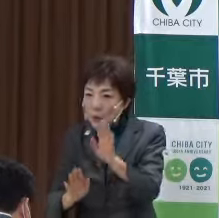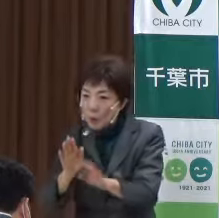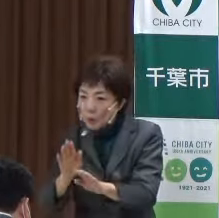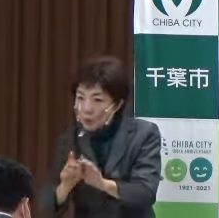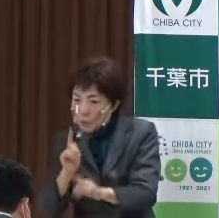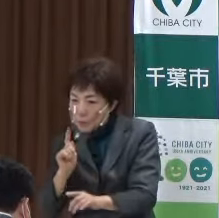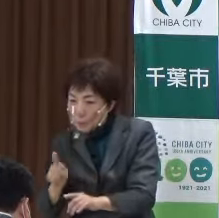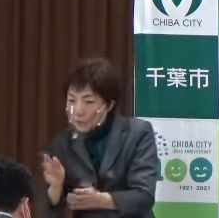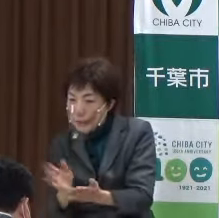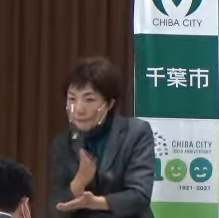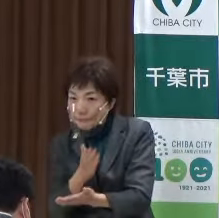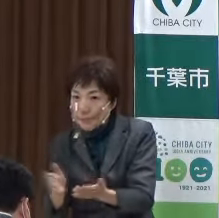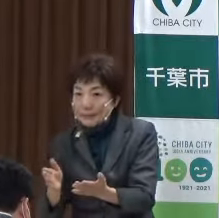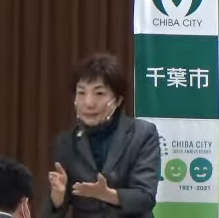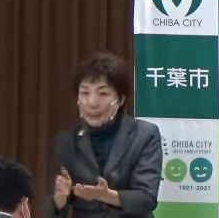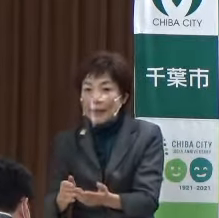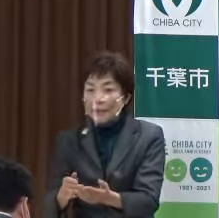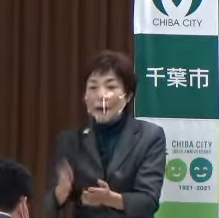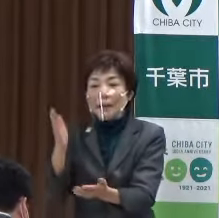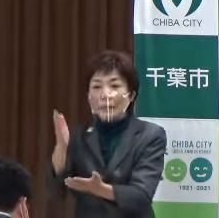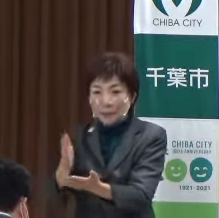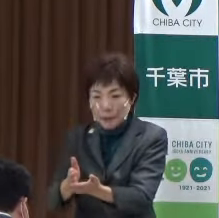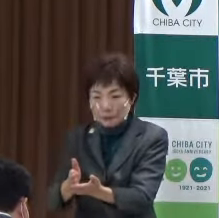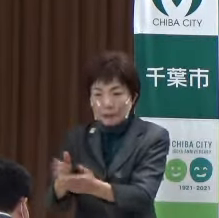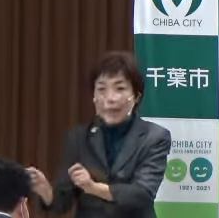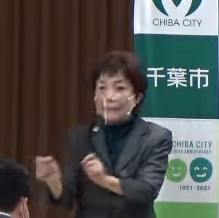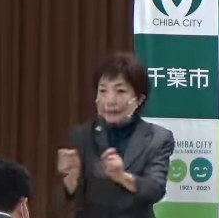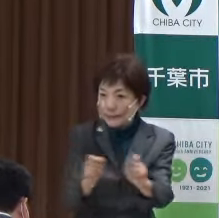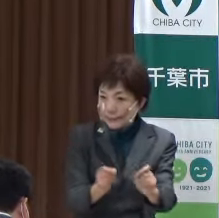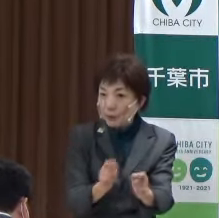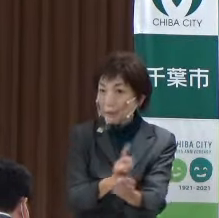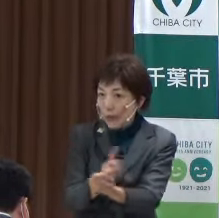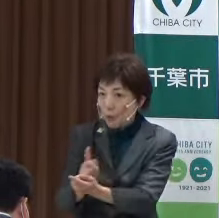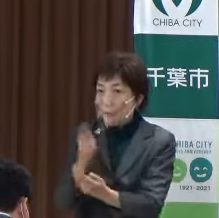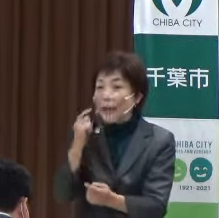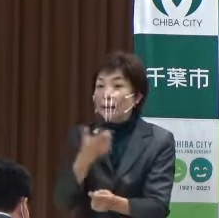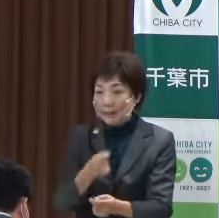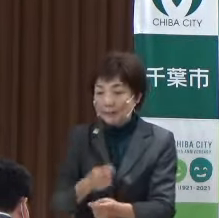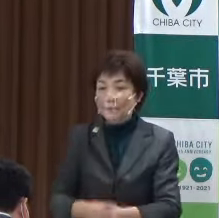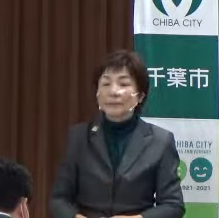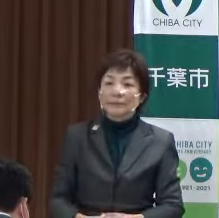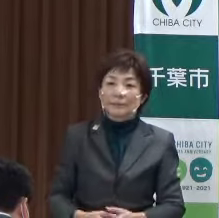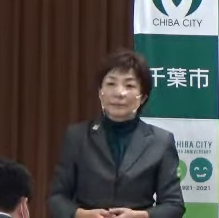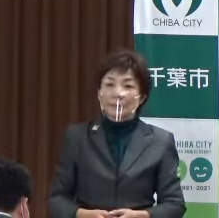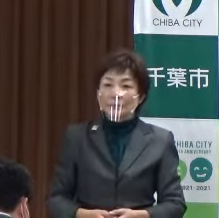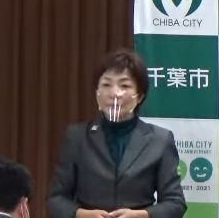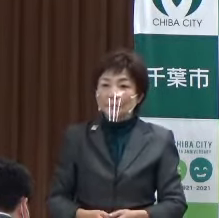考えた上で一部遊びやめたり延長したりという対応をしていきたいというふうに思います。